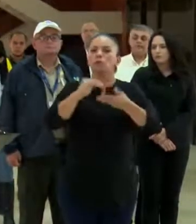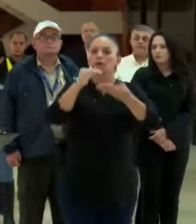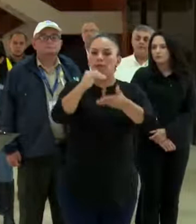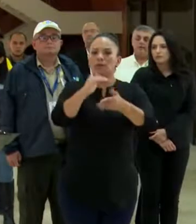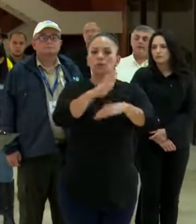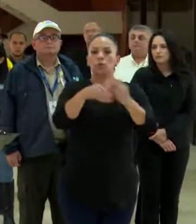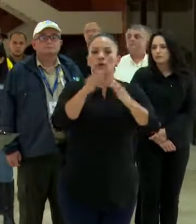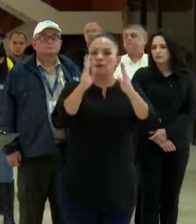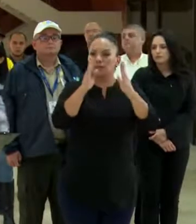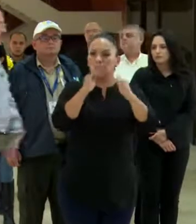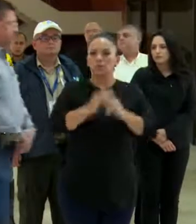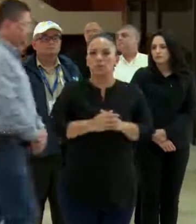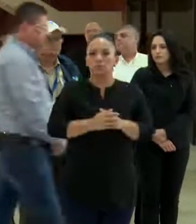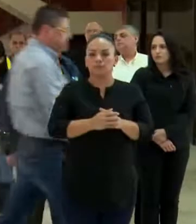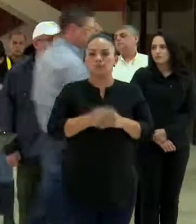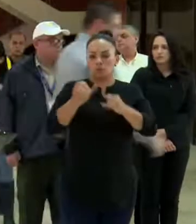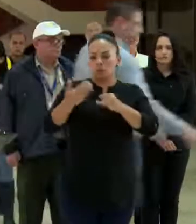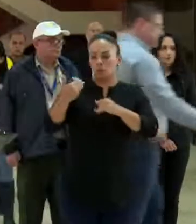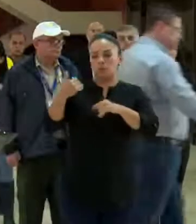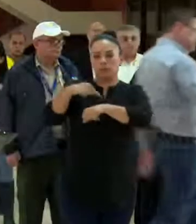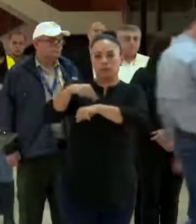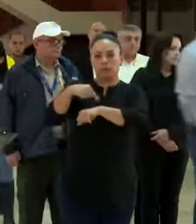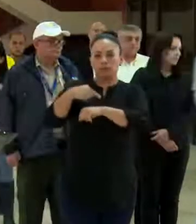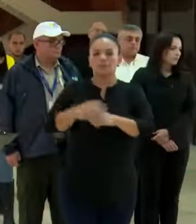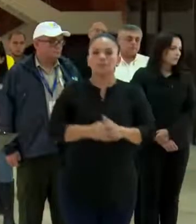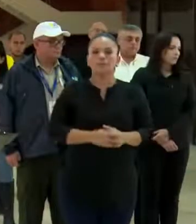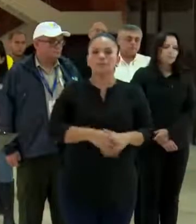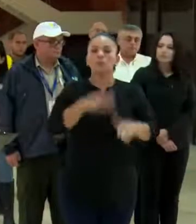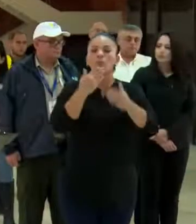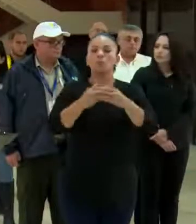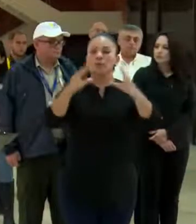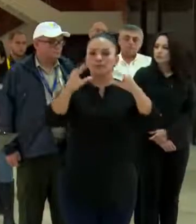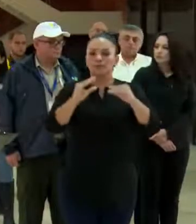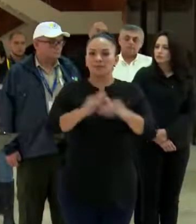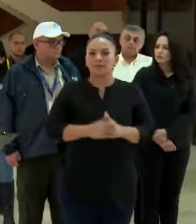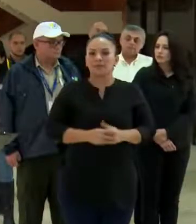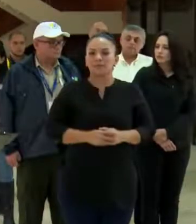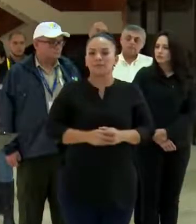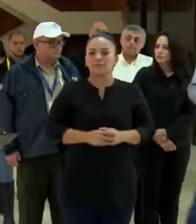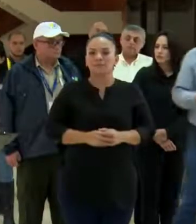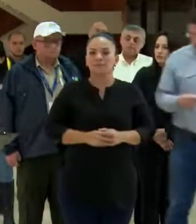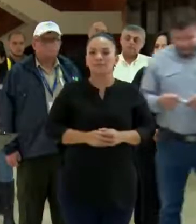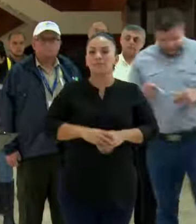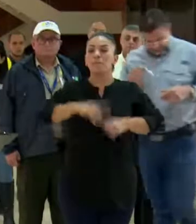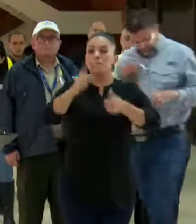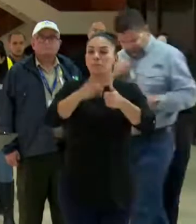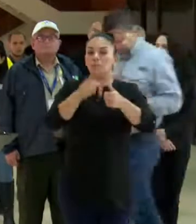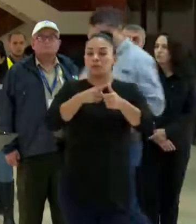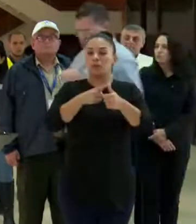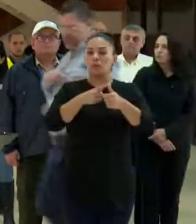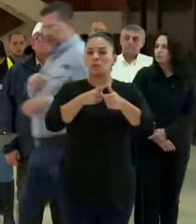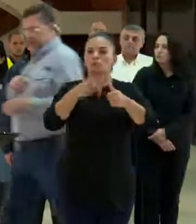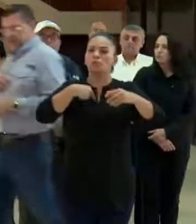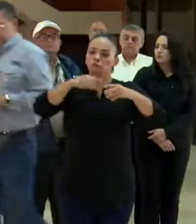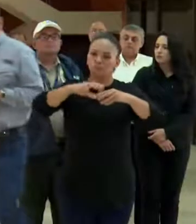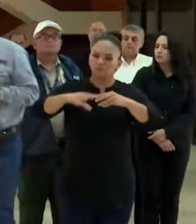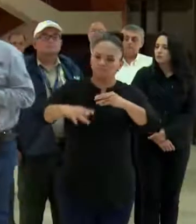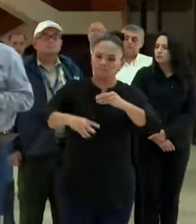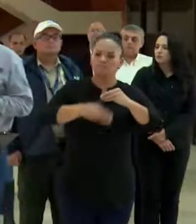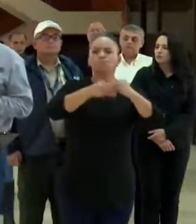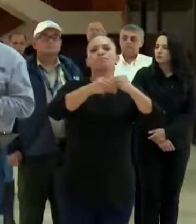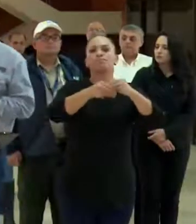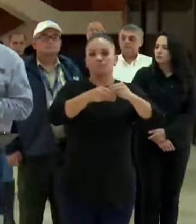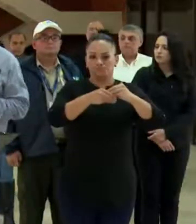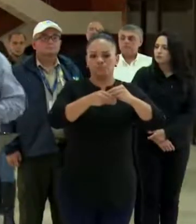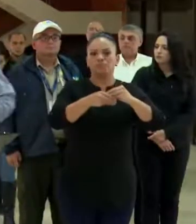la atención que se ha brindado en las últimas horas. Muy buenas tardes. Primero que todo, sumarme al reconocimiento